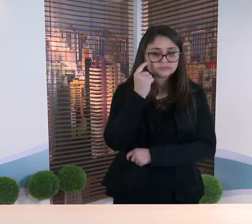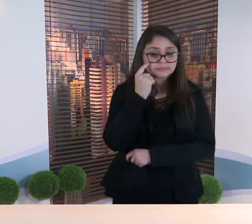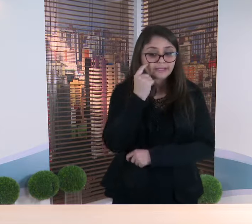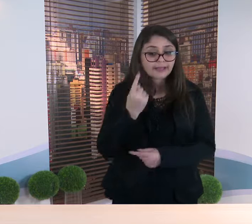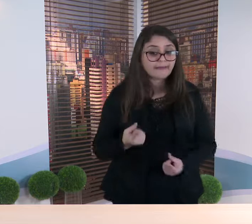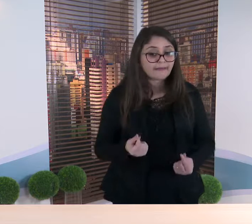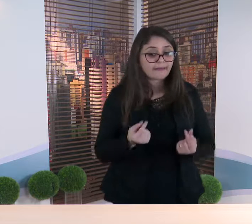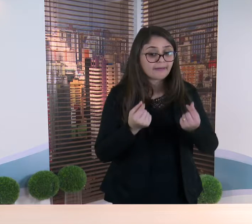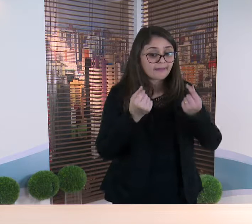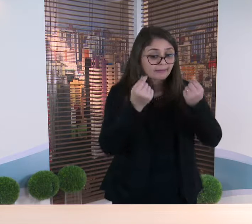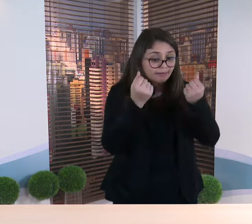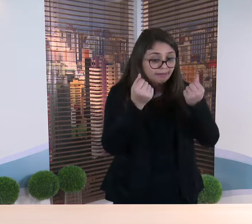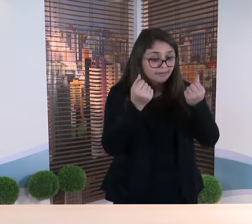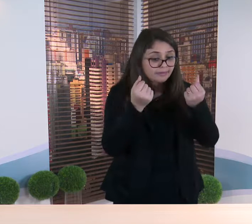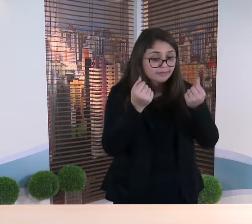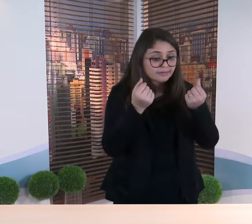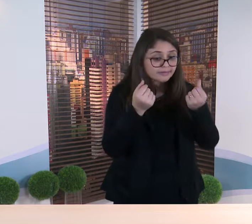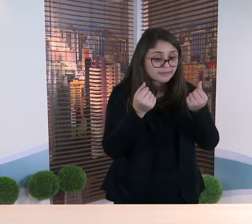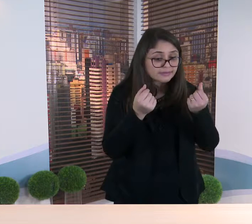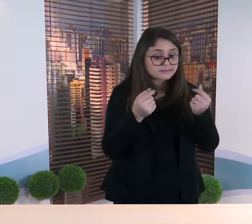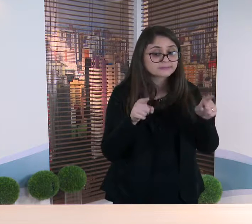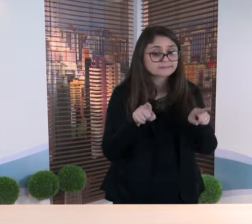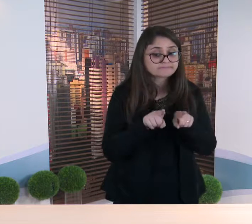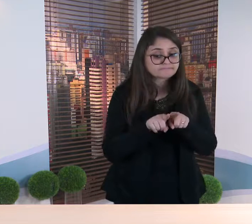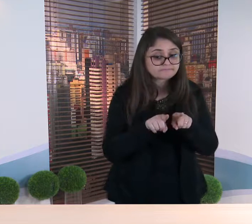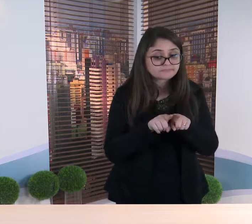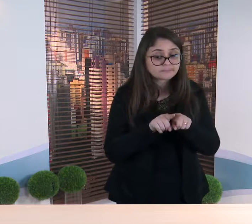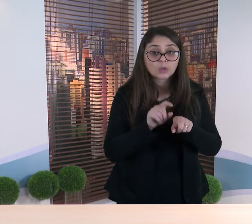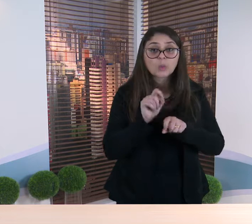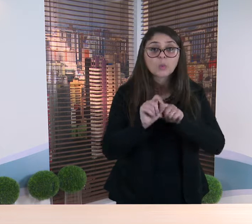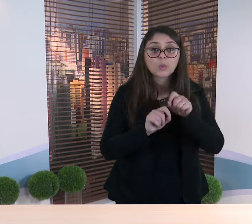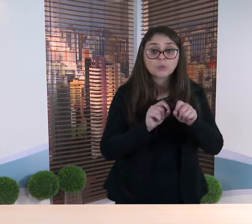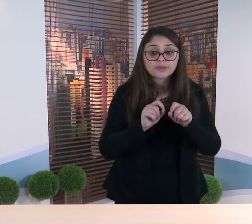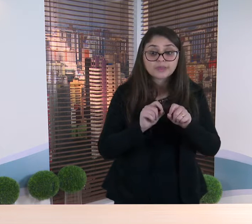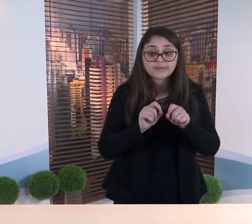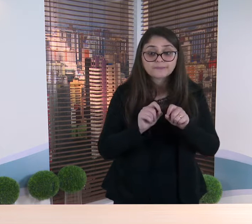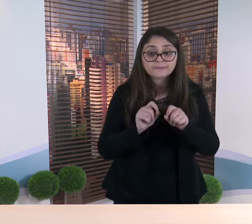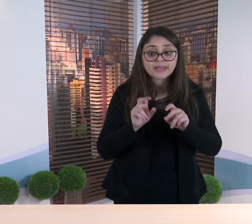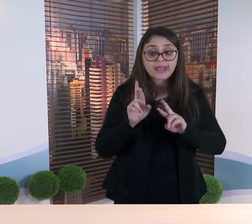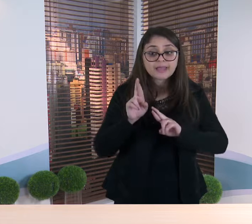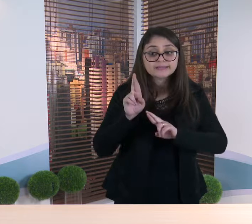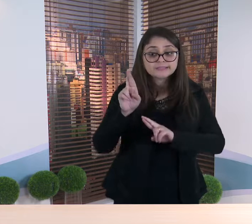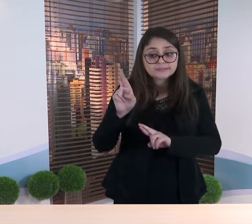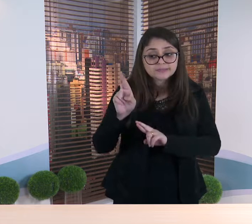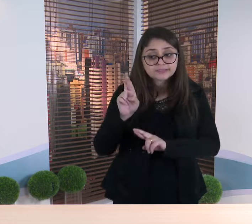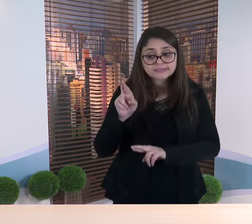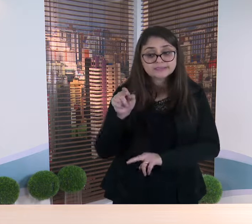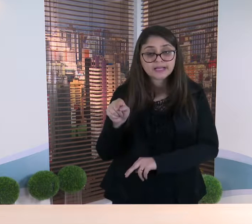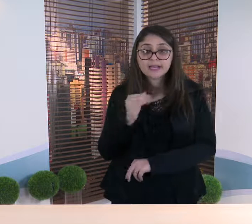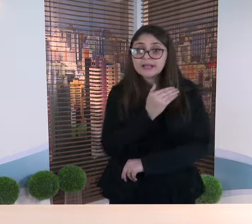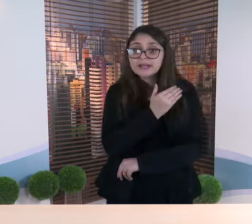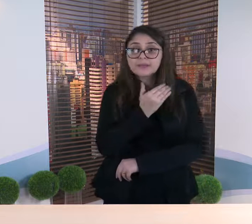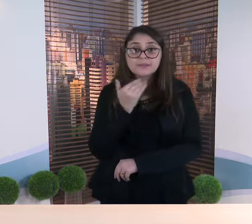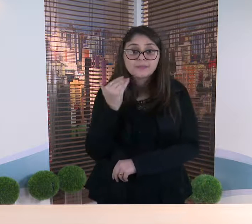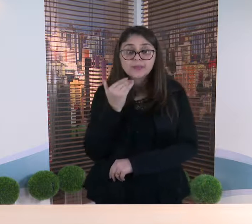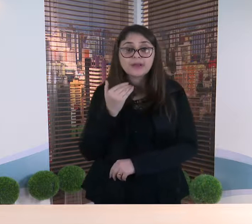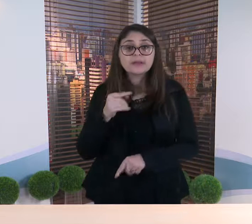qual a riqueza, a posteridade, isto é, a esperança da imortalidade do nome, e o